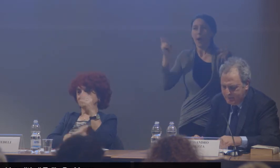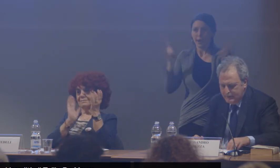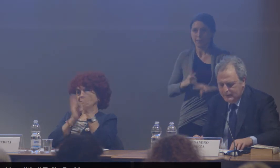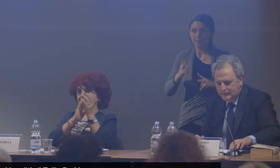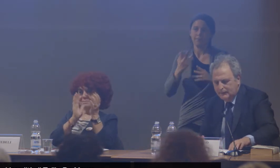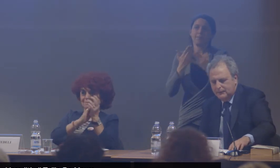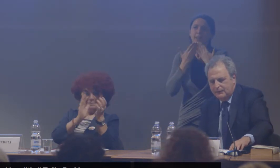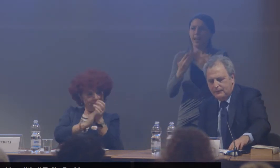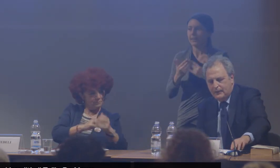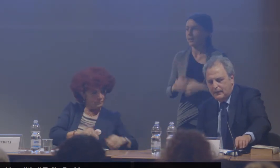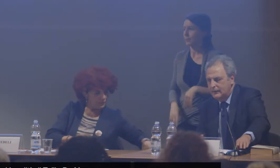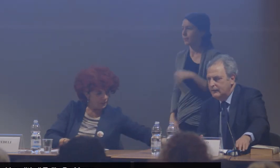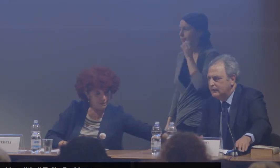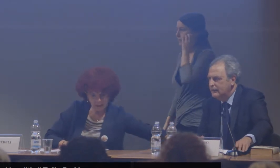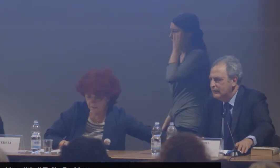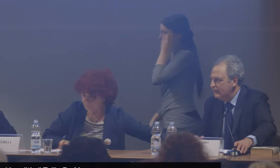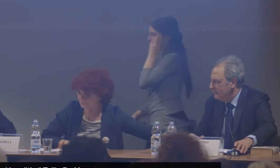Grazie.